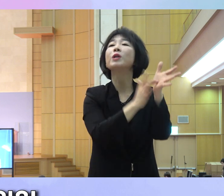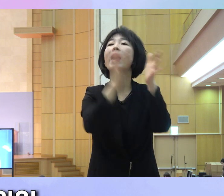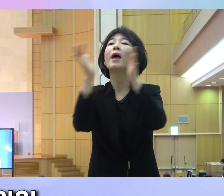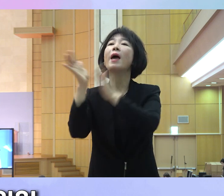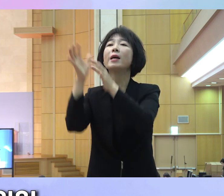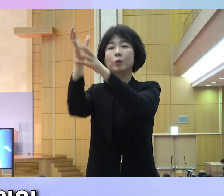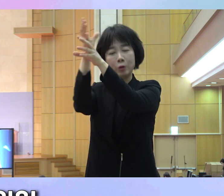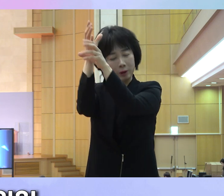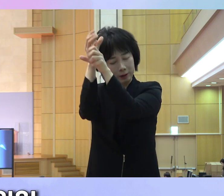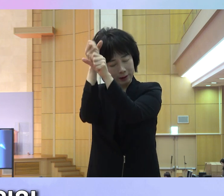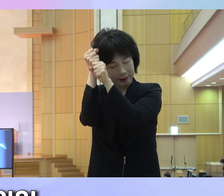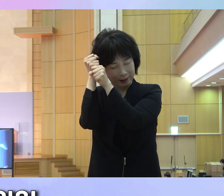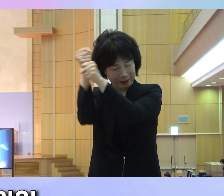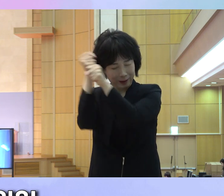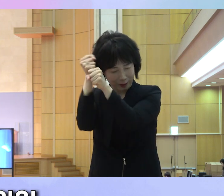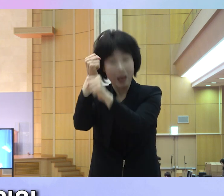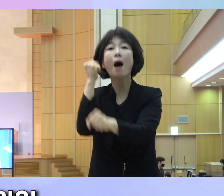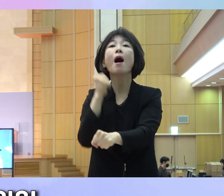구주 예수